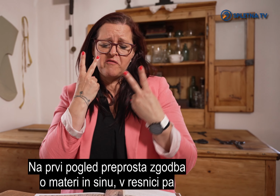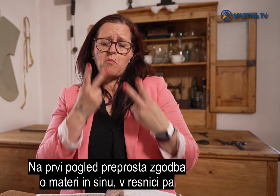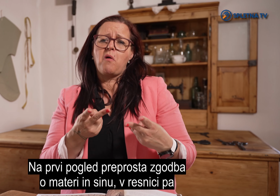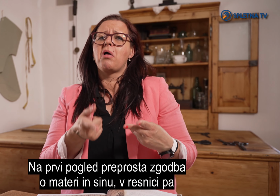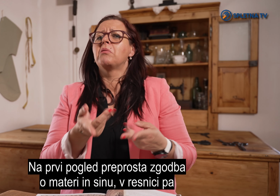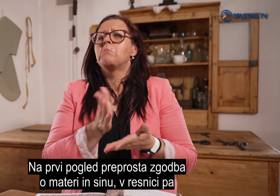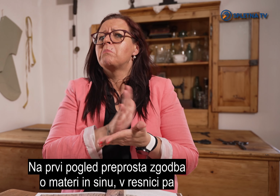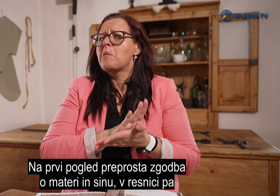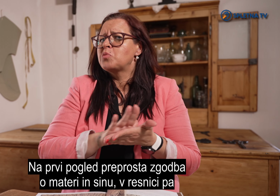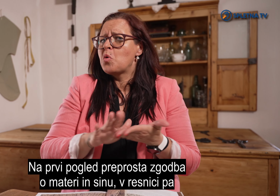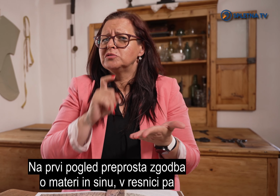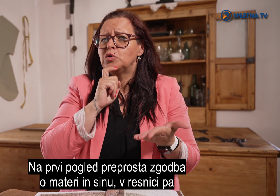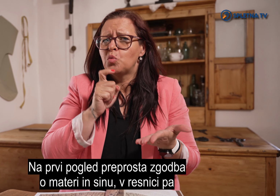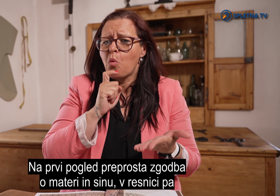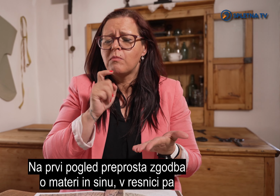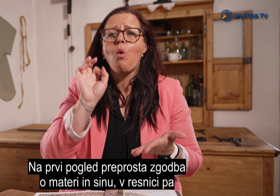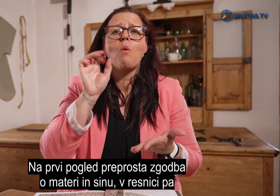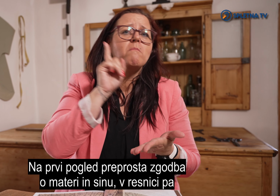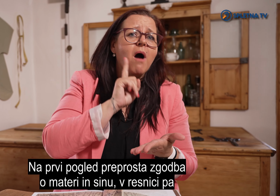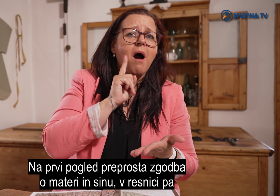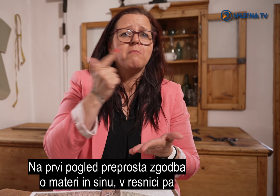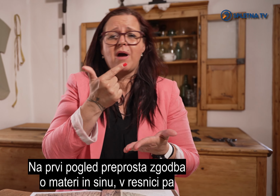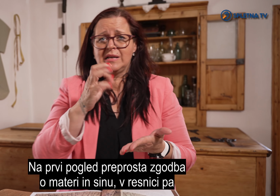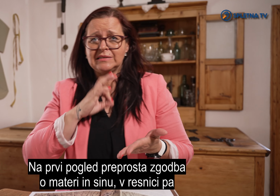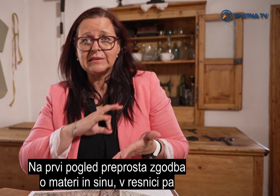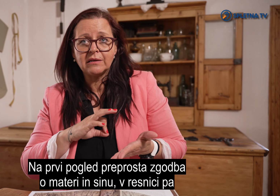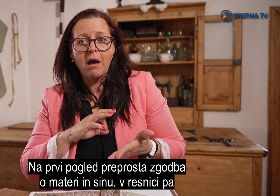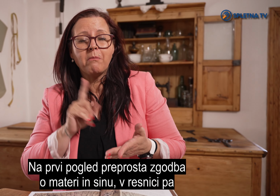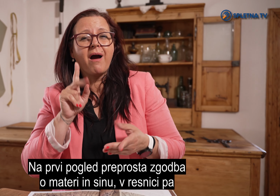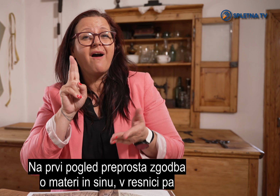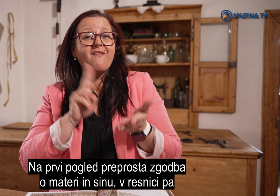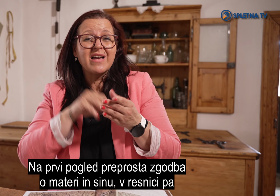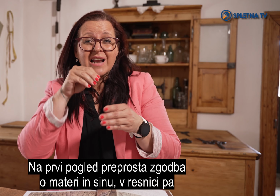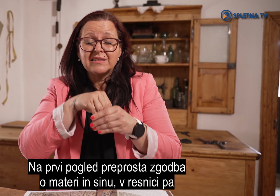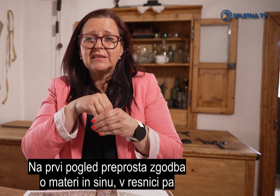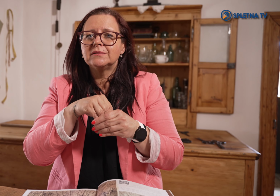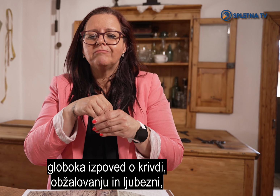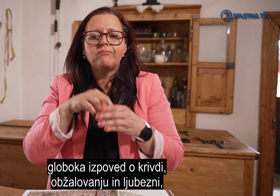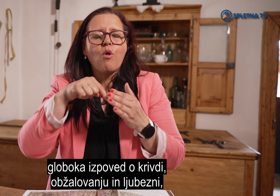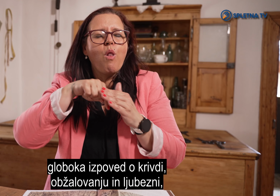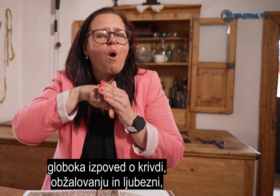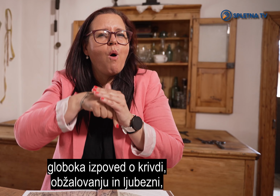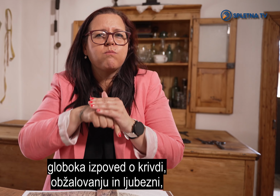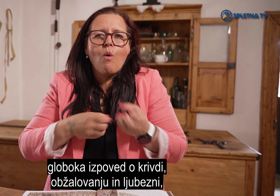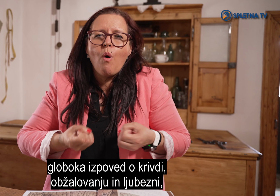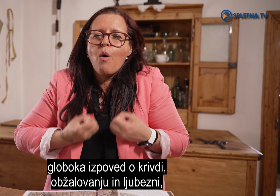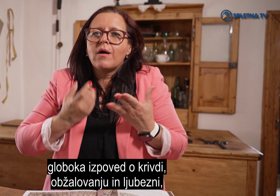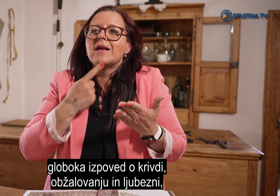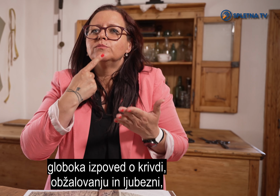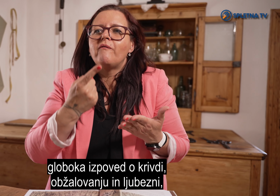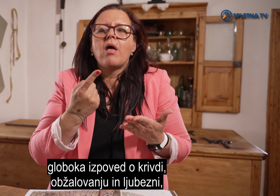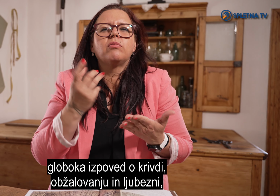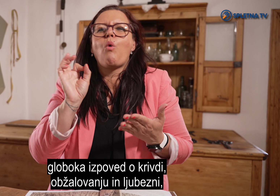Na prvi pogled preprosta zgodba o materi in sinu, v resnici pa globoka izpoved o krivdi,